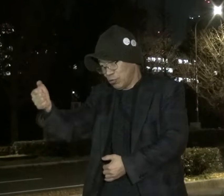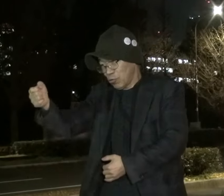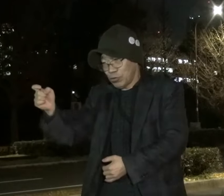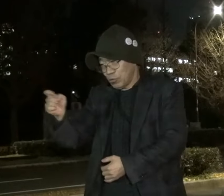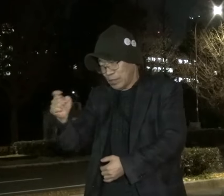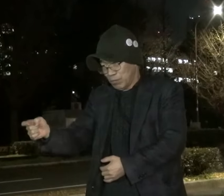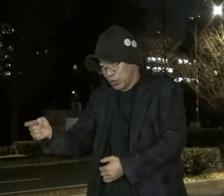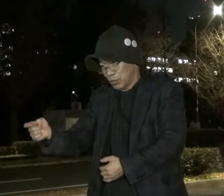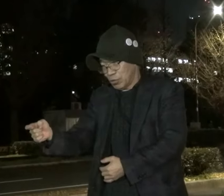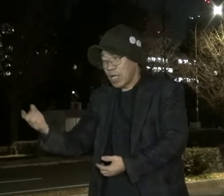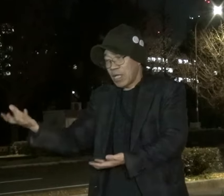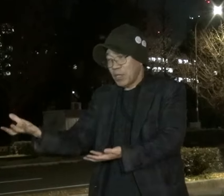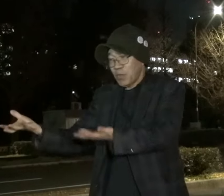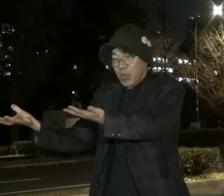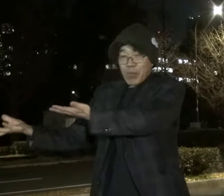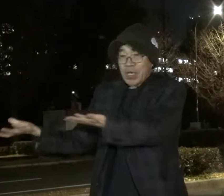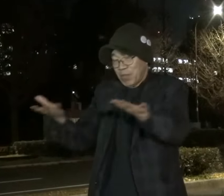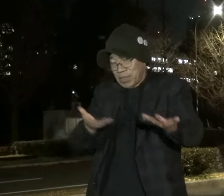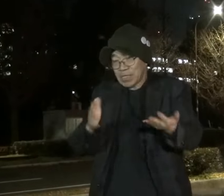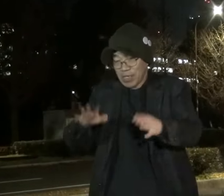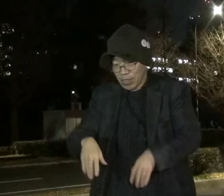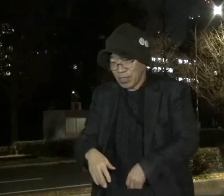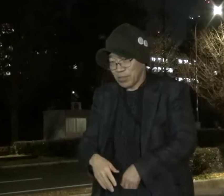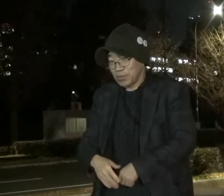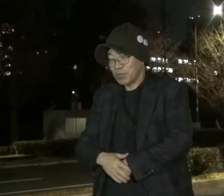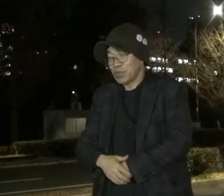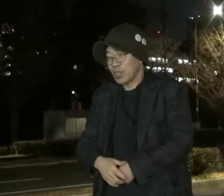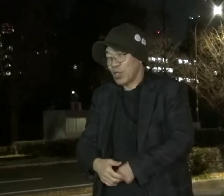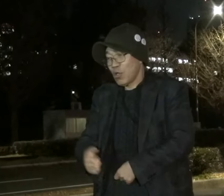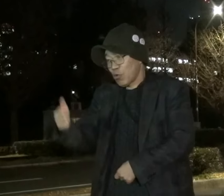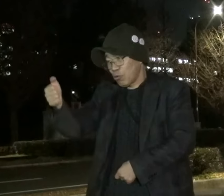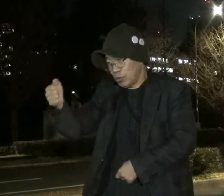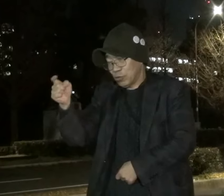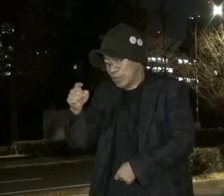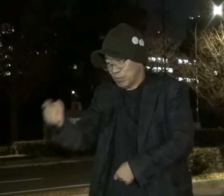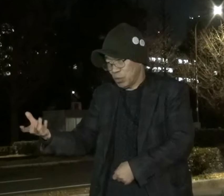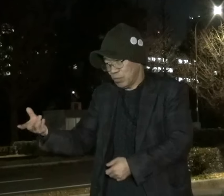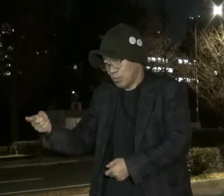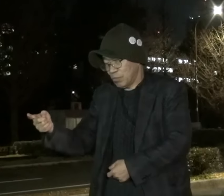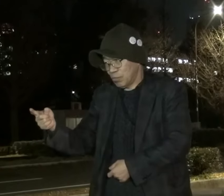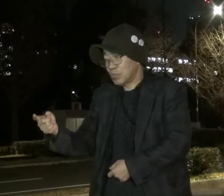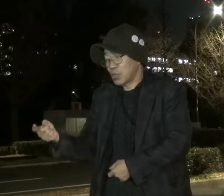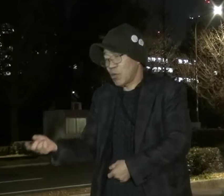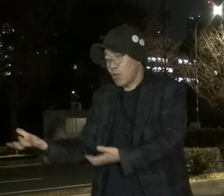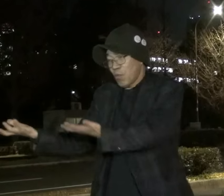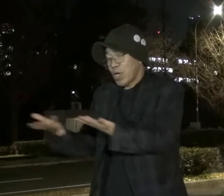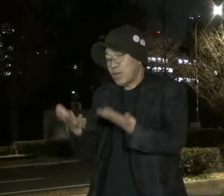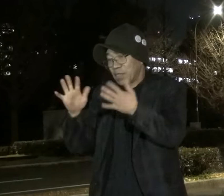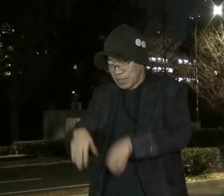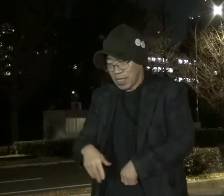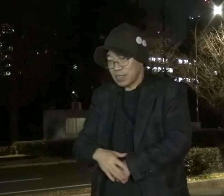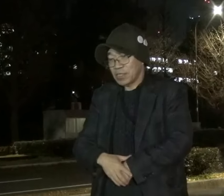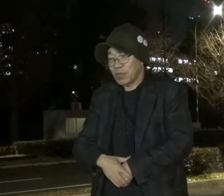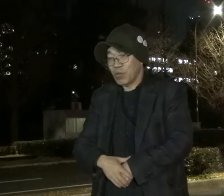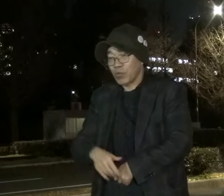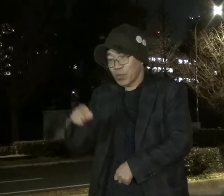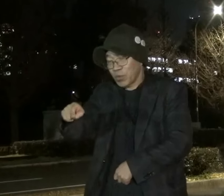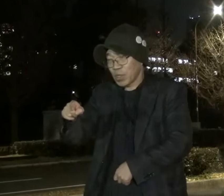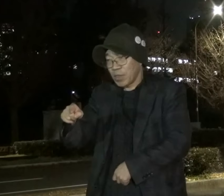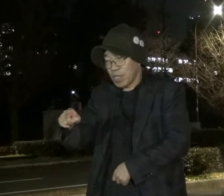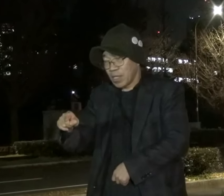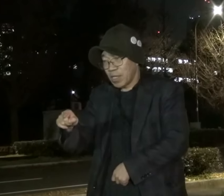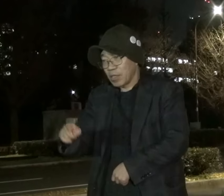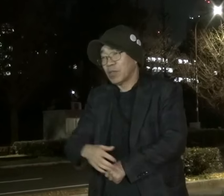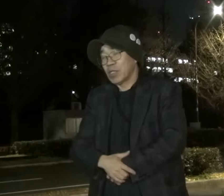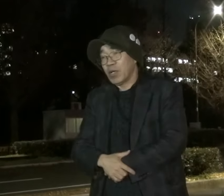はお会いしたんですけれども、これをって言って50筆お預かりしました。本当に街頭でも寒い